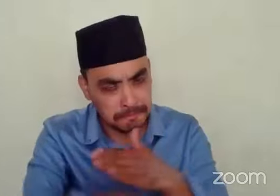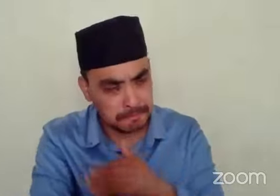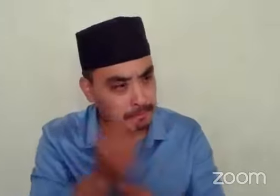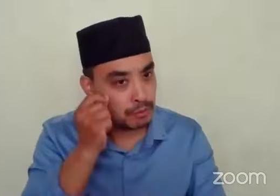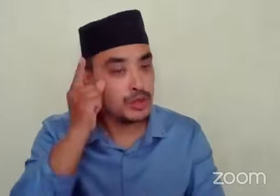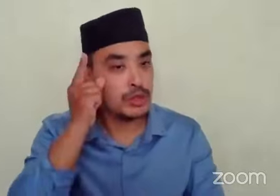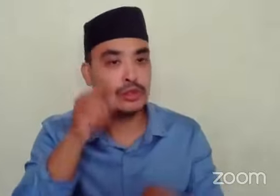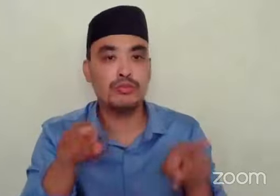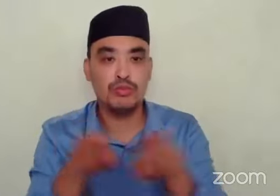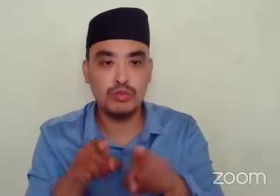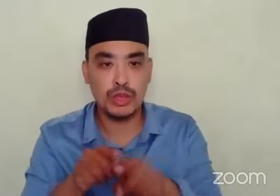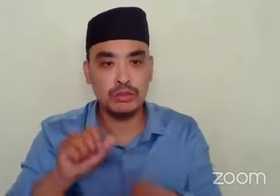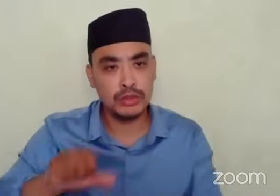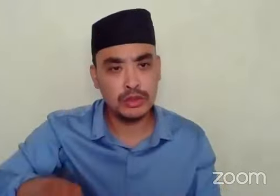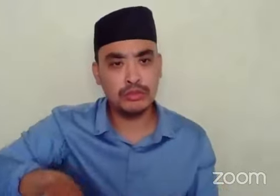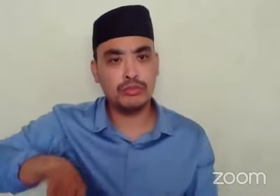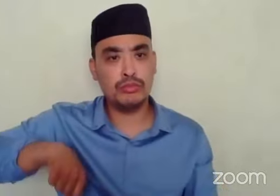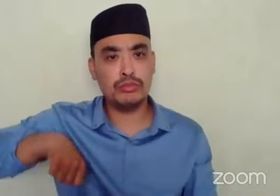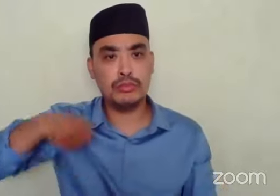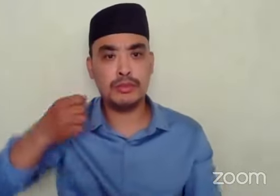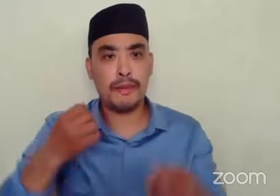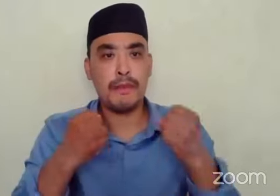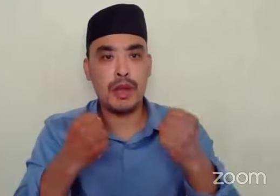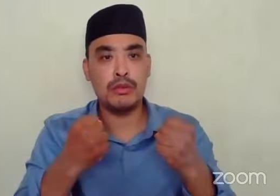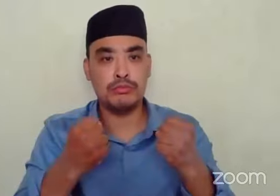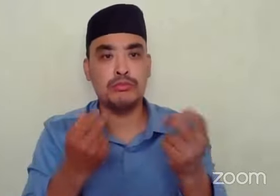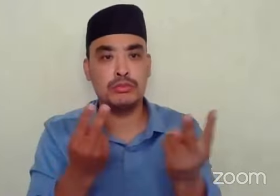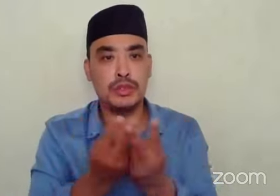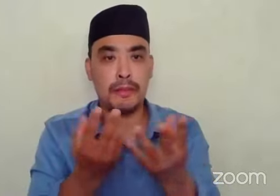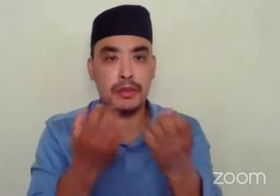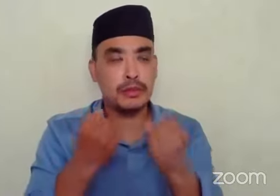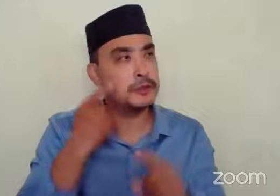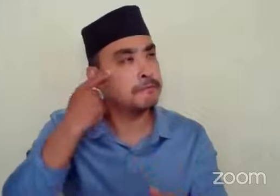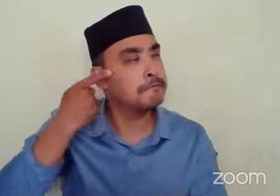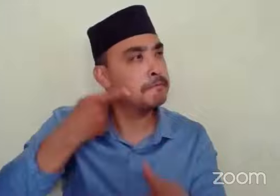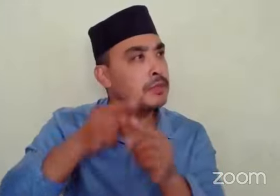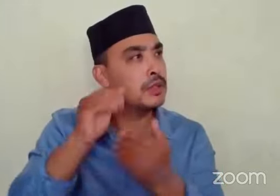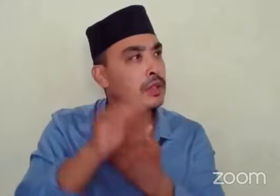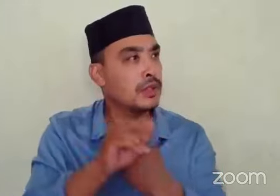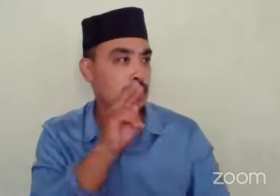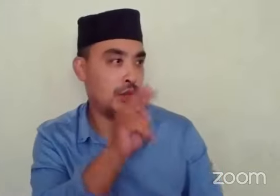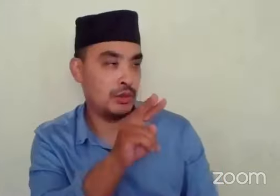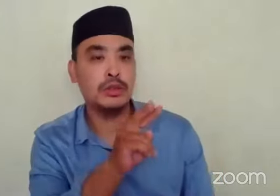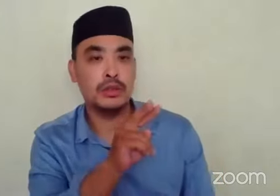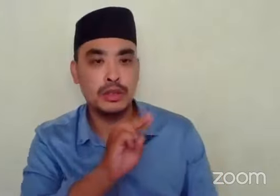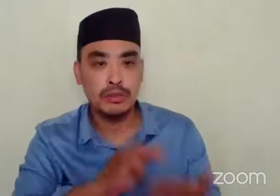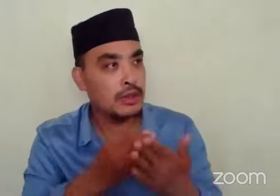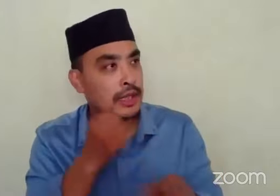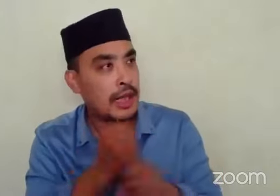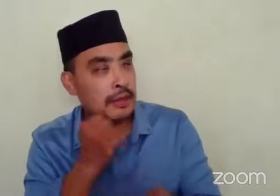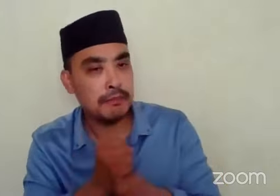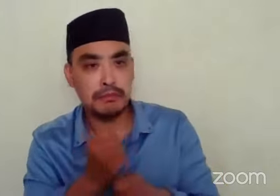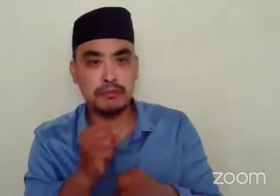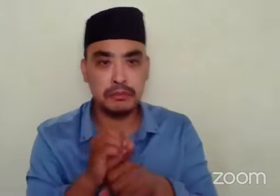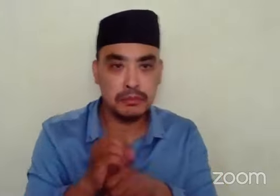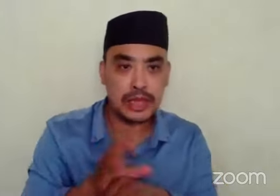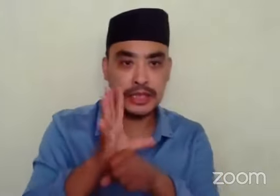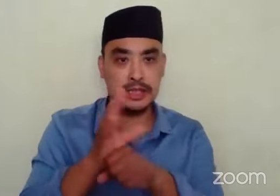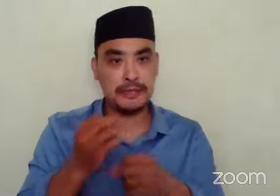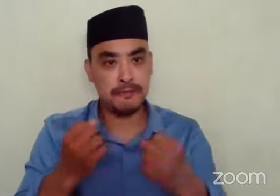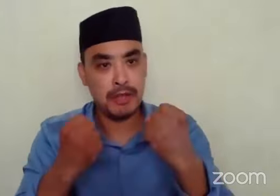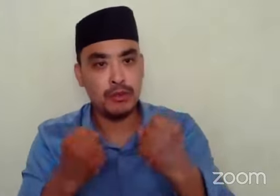यसले चाहिँ हाम्रो जीवनमा एउटा शक्ति नै दिन्छ क्या। जस्तो सकारात्मक रूपले हेऱ्यौँ भनेदेखि यसले हामीलाई काम गर्ने ऊर्जा दिन्छ,